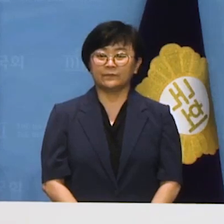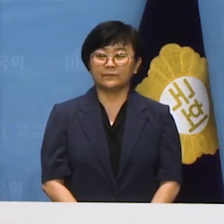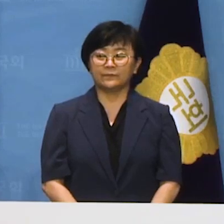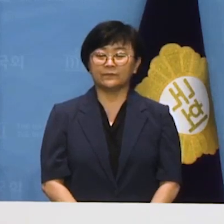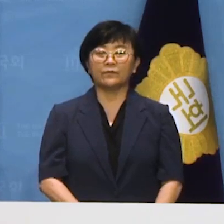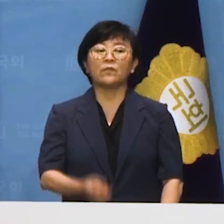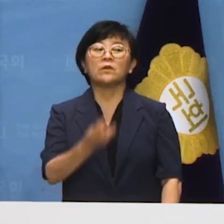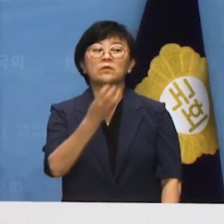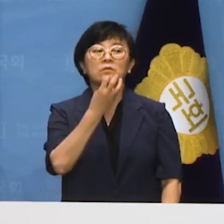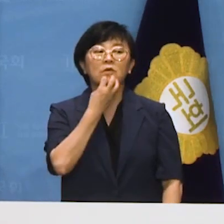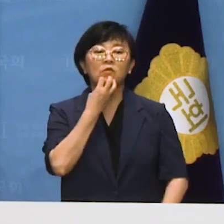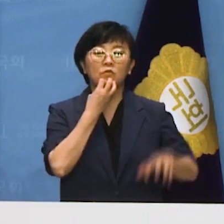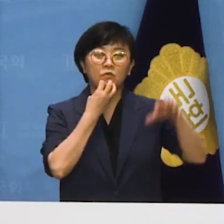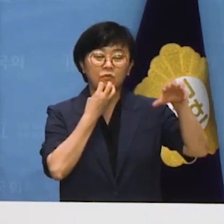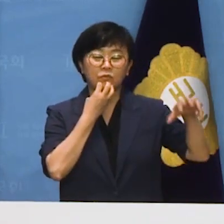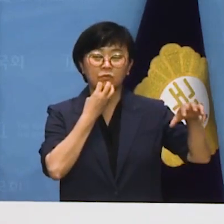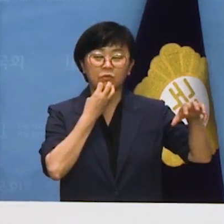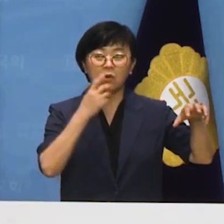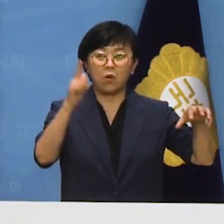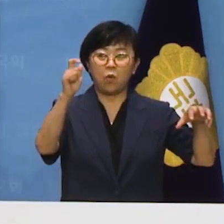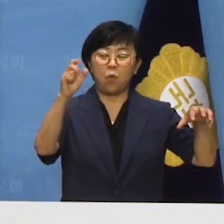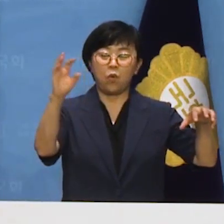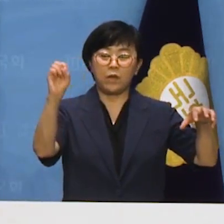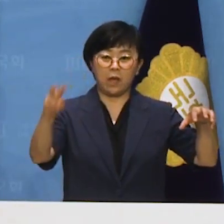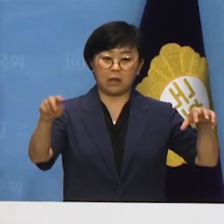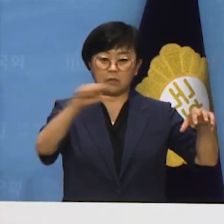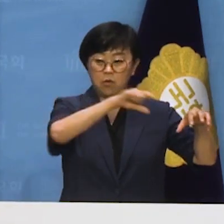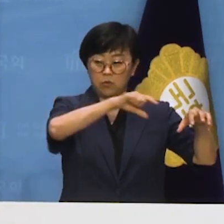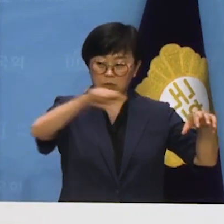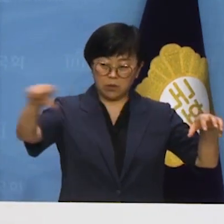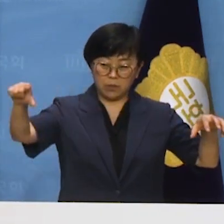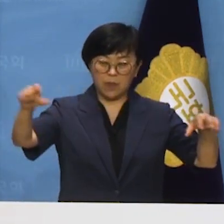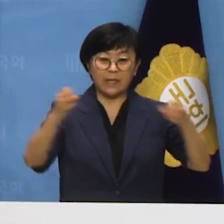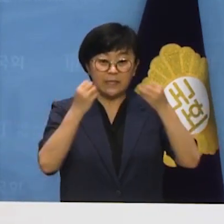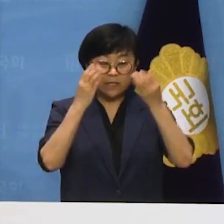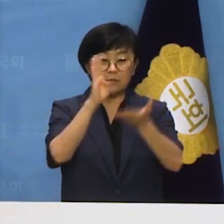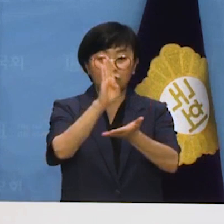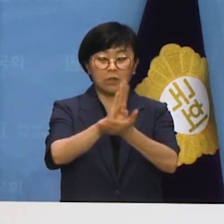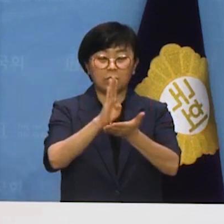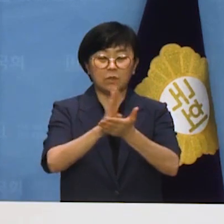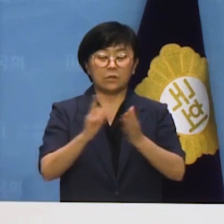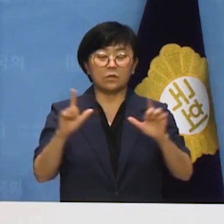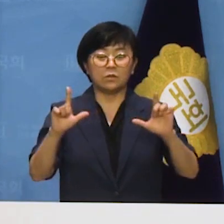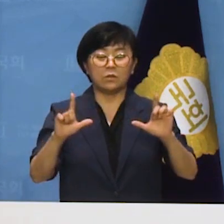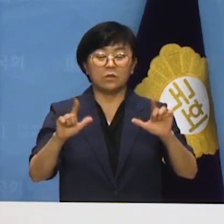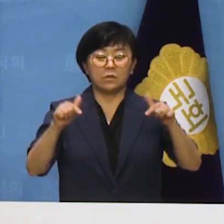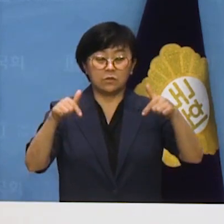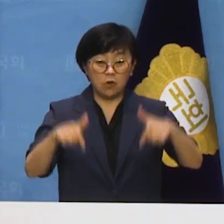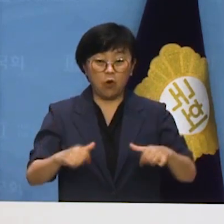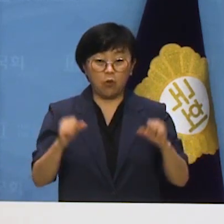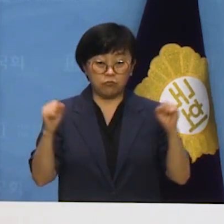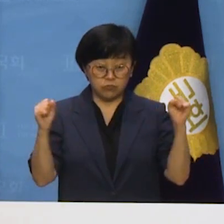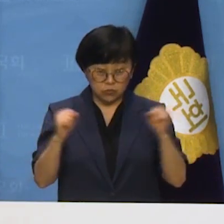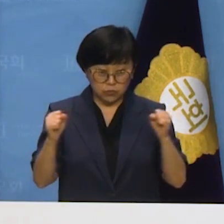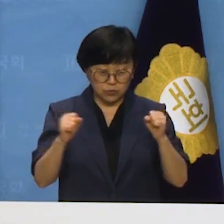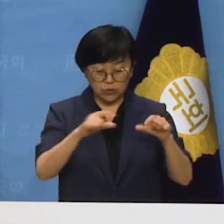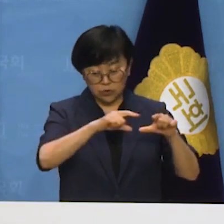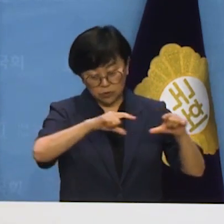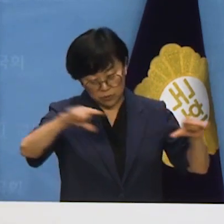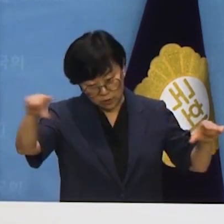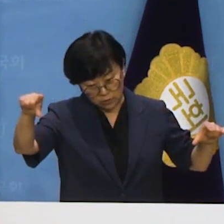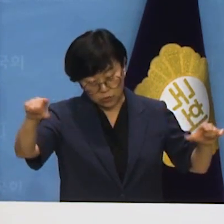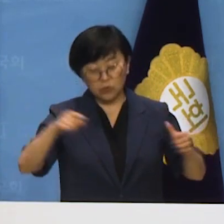이 서울과 경기 고향을 연결하는 신분당선 서북부 연장 사업이 성공적으로 추진되기를